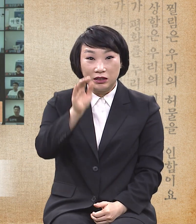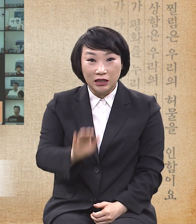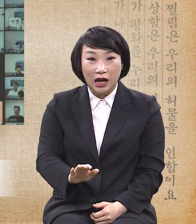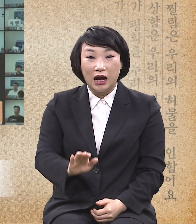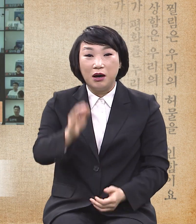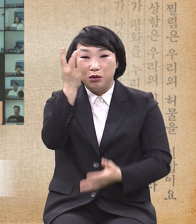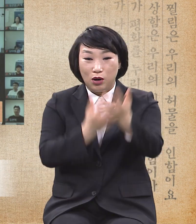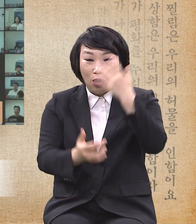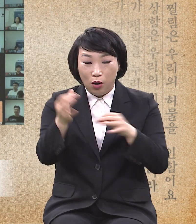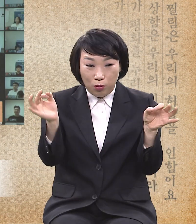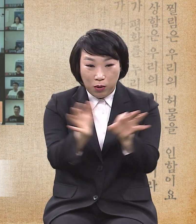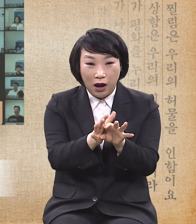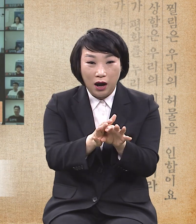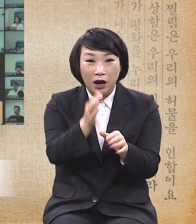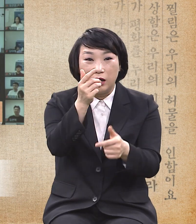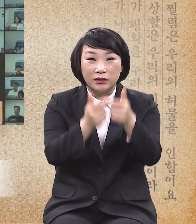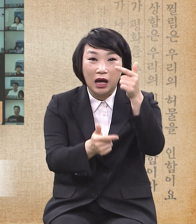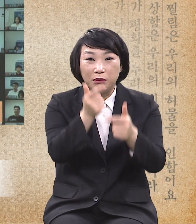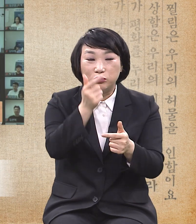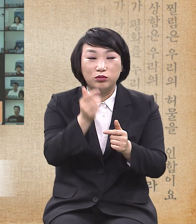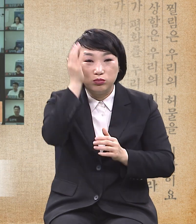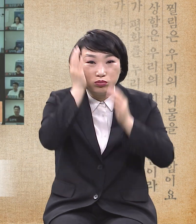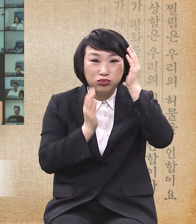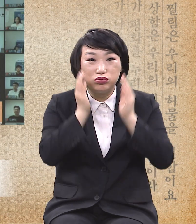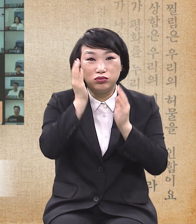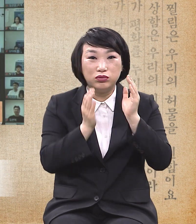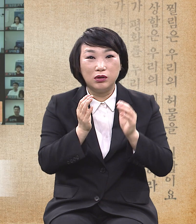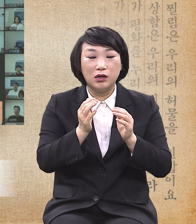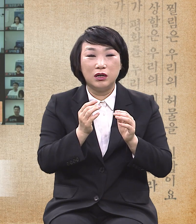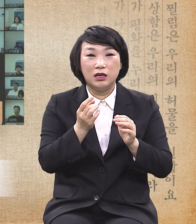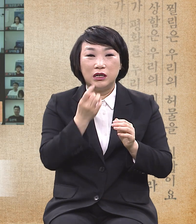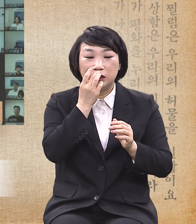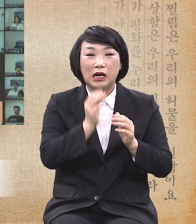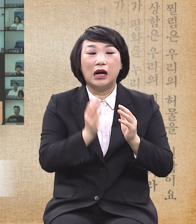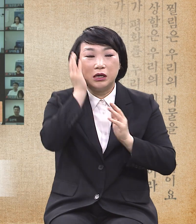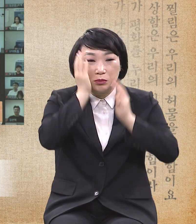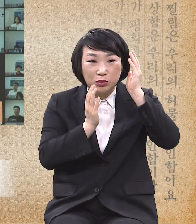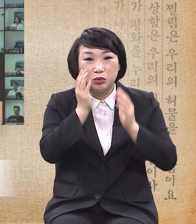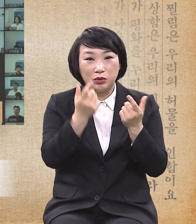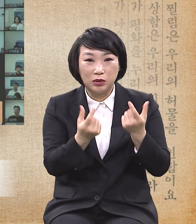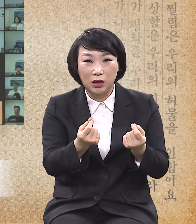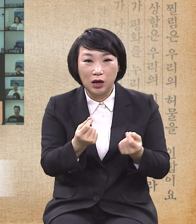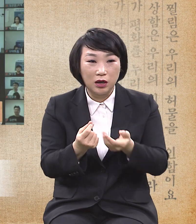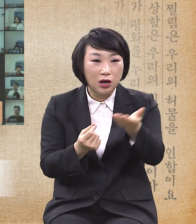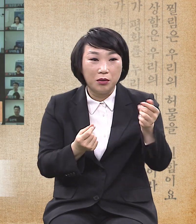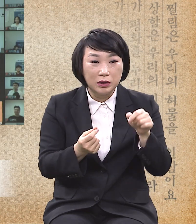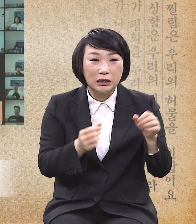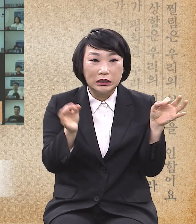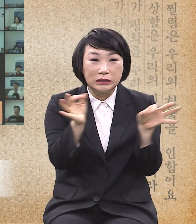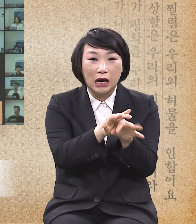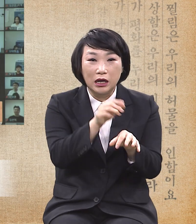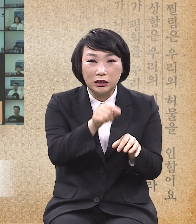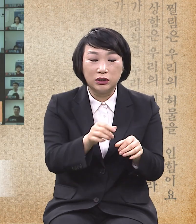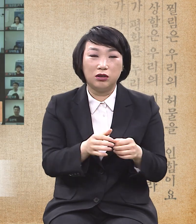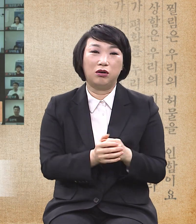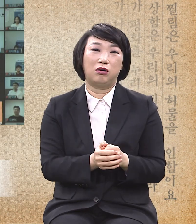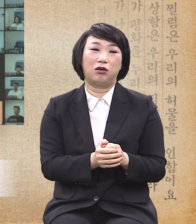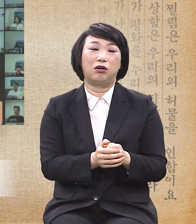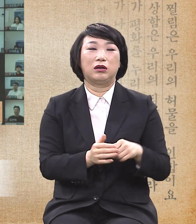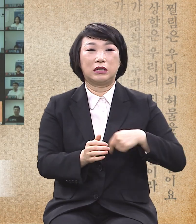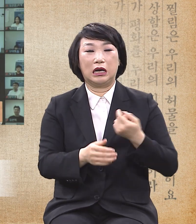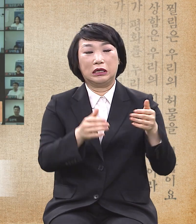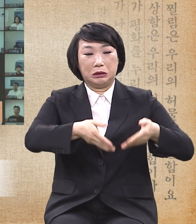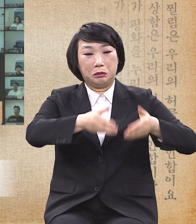그러나 불타버리는 나무나 풀이나 집같이 없어질 것으로